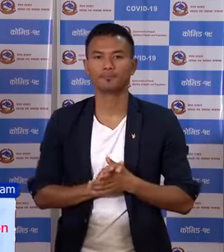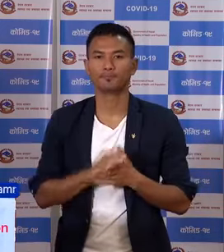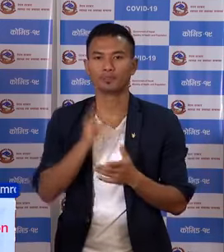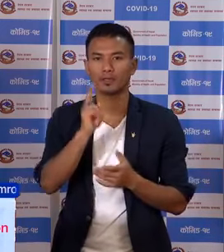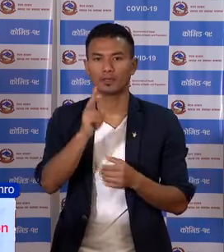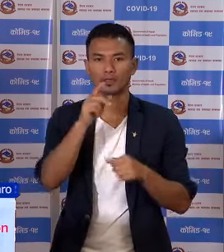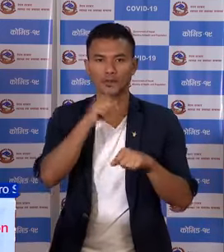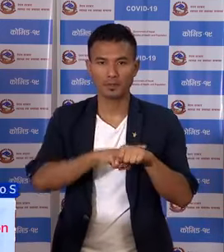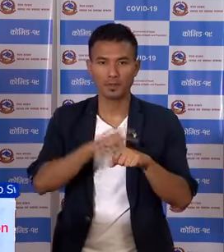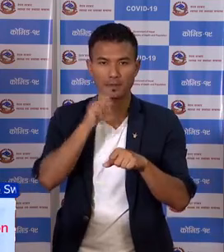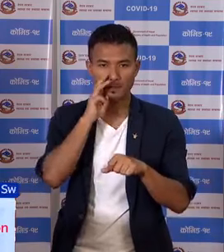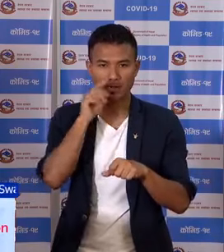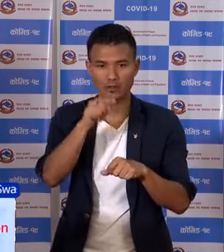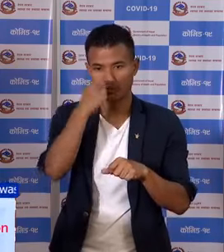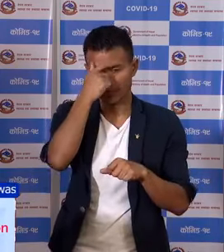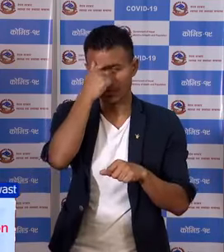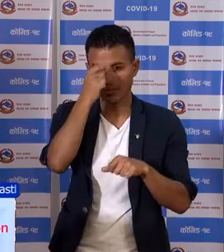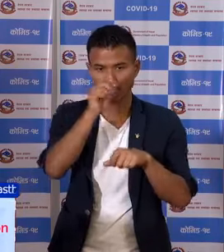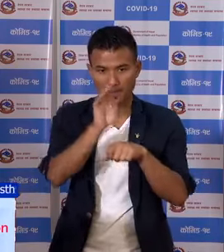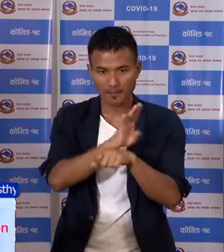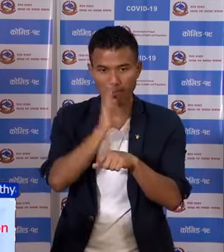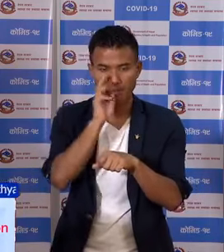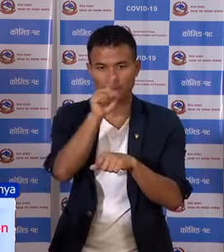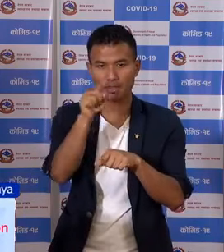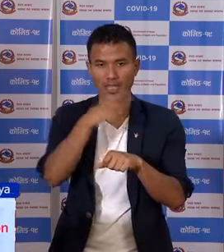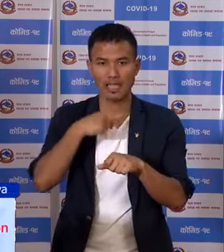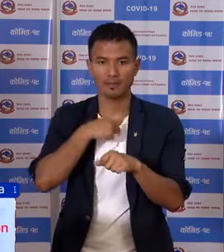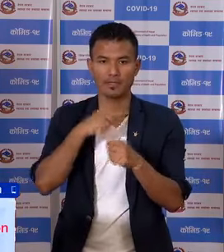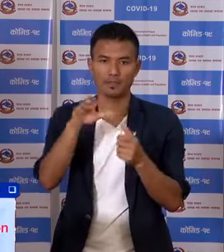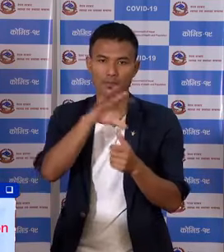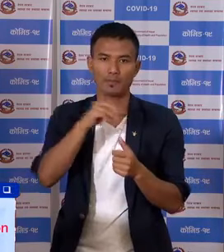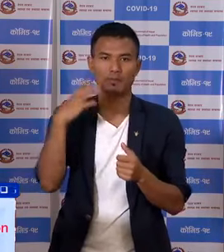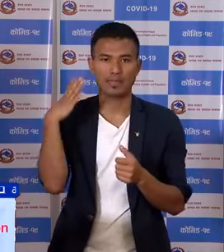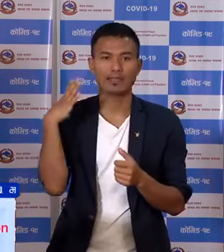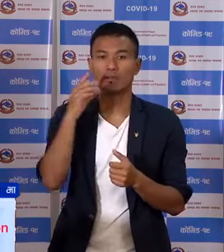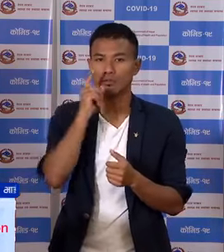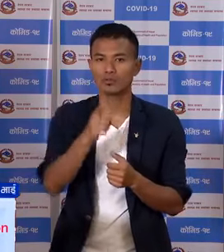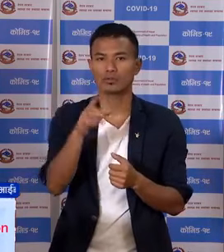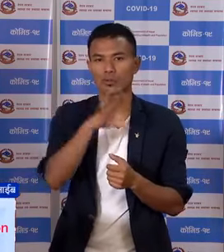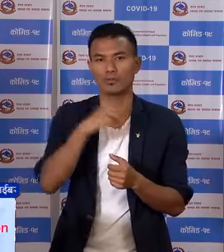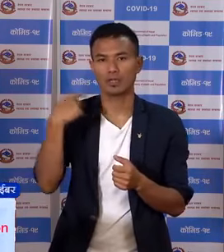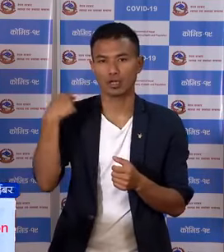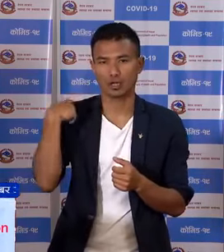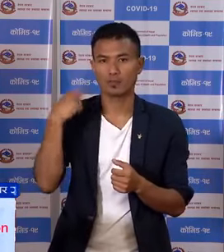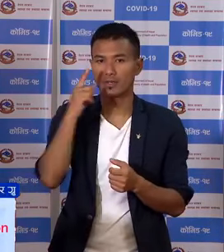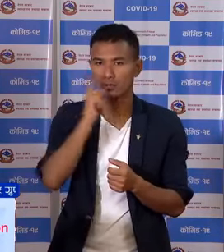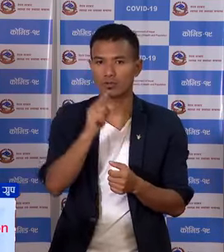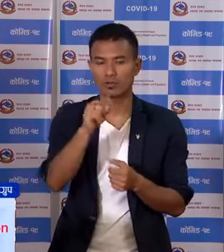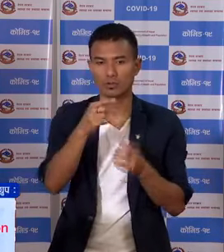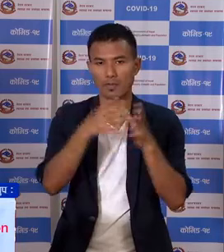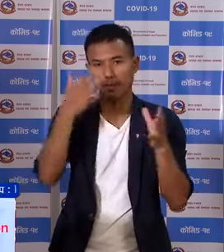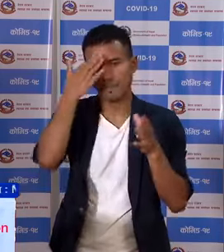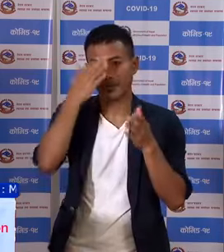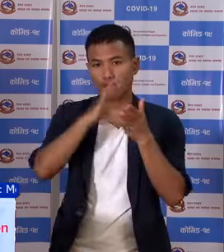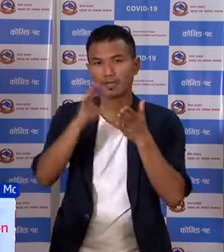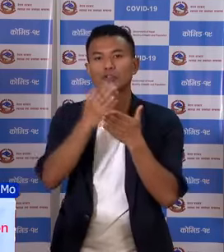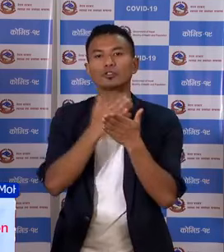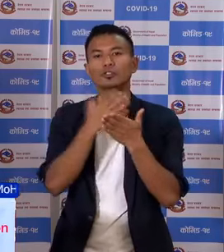आपत को घरीमां तपे हामी सपली को दाइत हो हो ही व्हामी